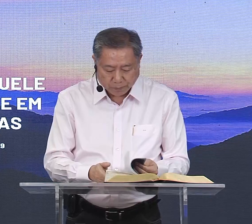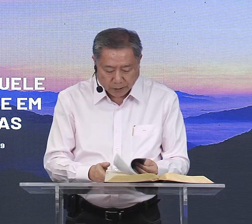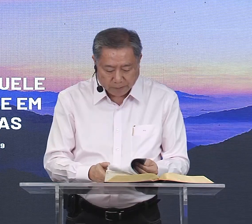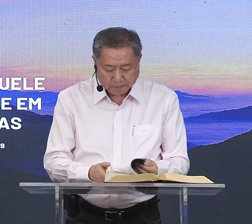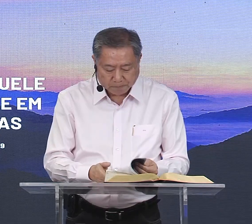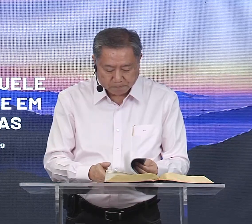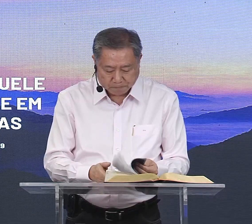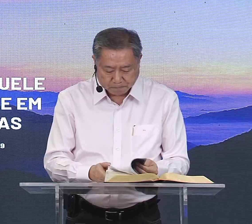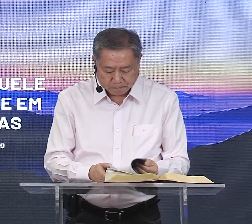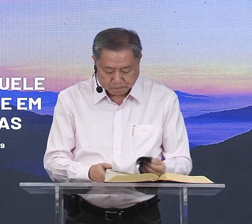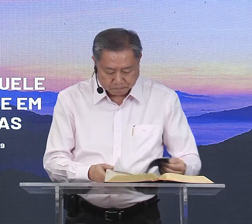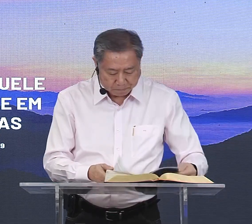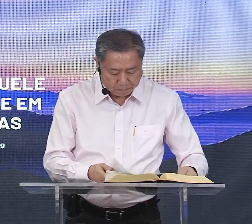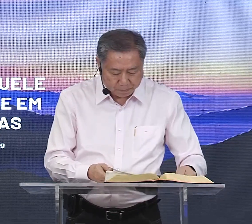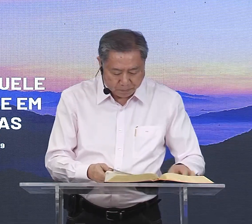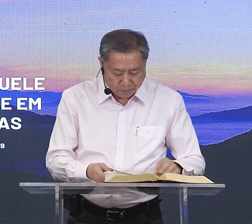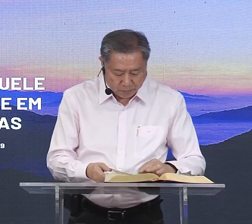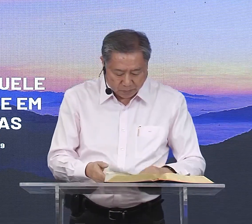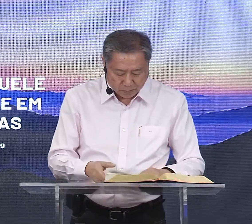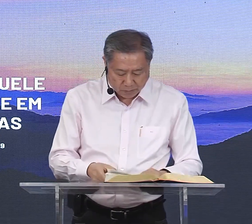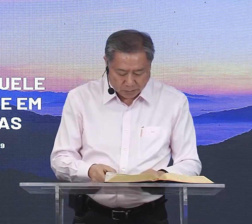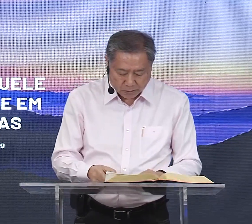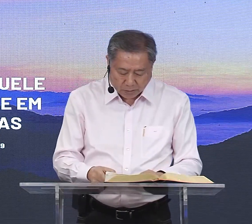5, né?